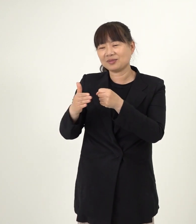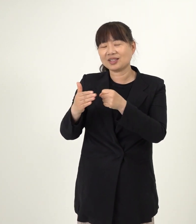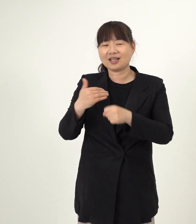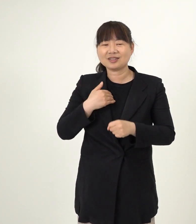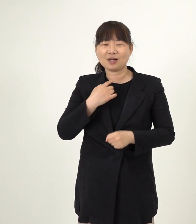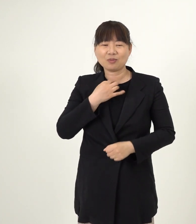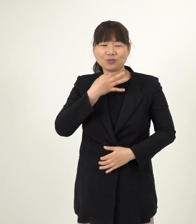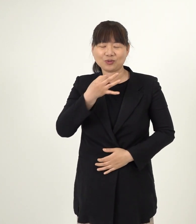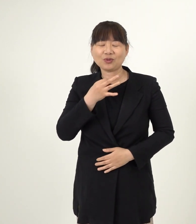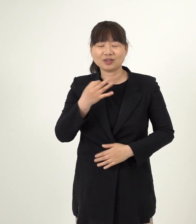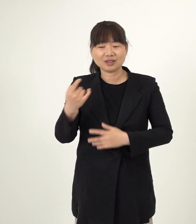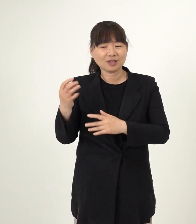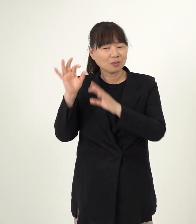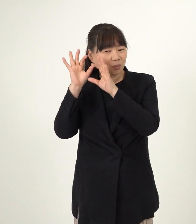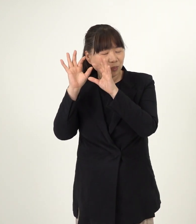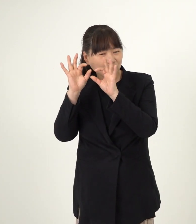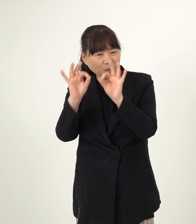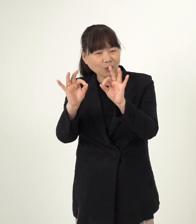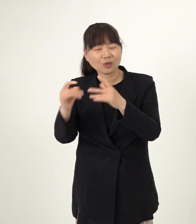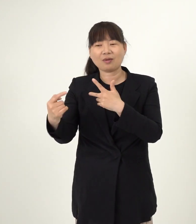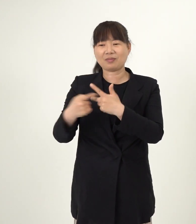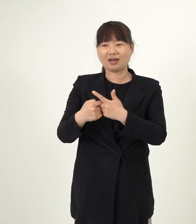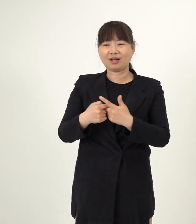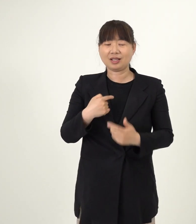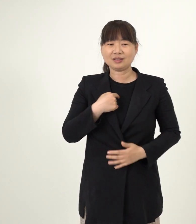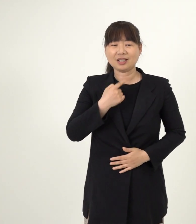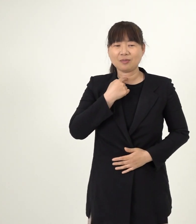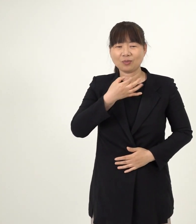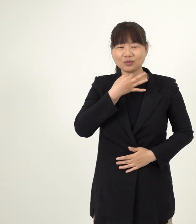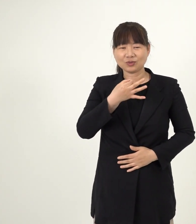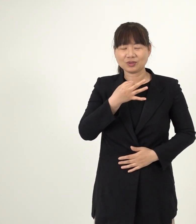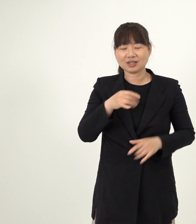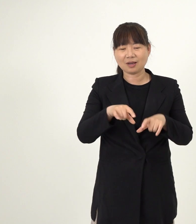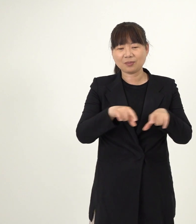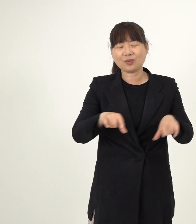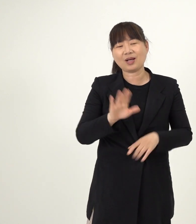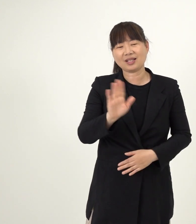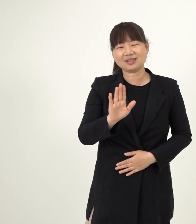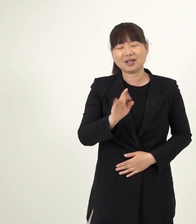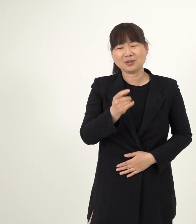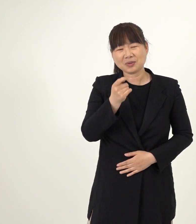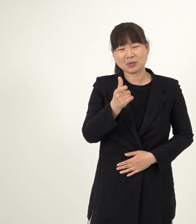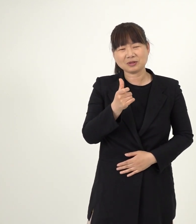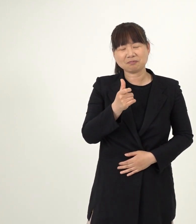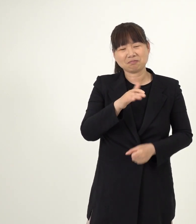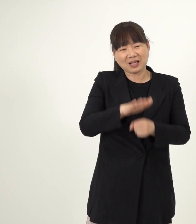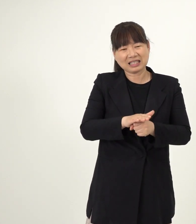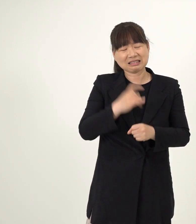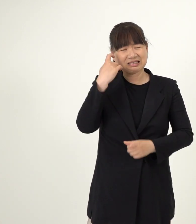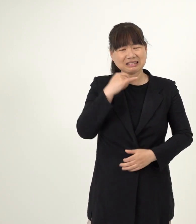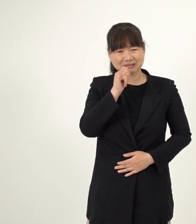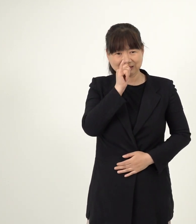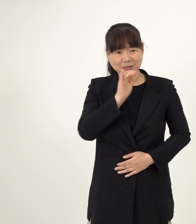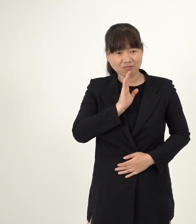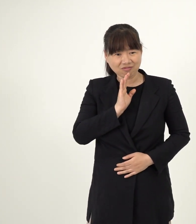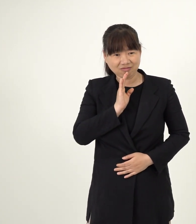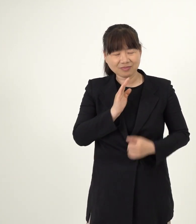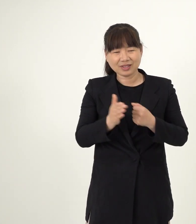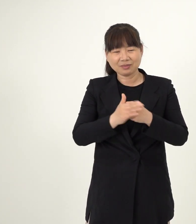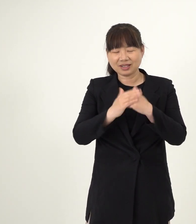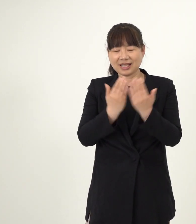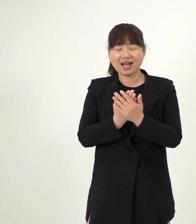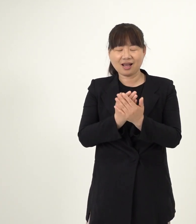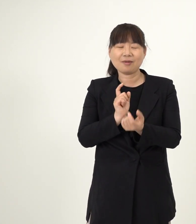이렇게 평범한 목소리는 아니잖아요. 탁하잖아요. 다 들통이 나는 거예요.